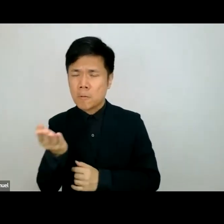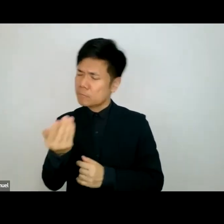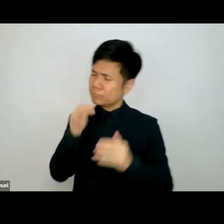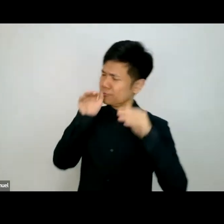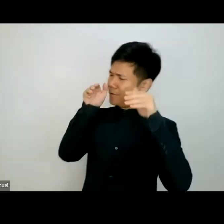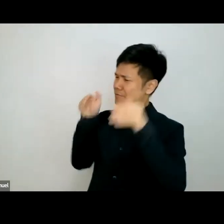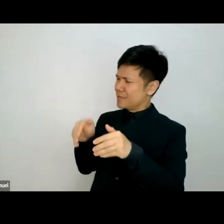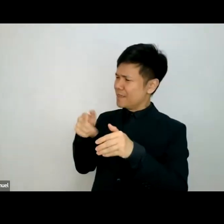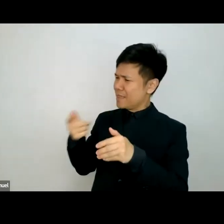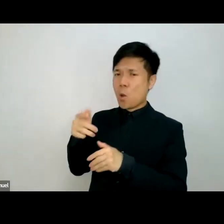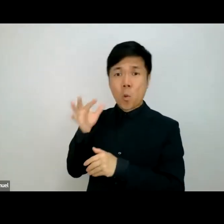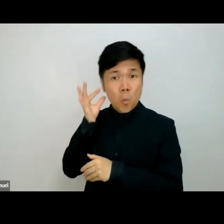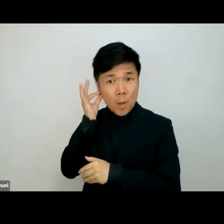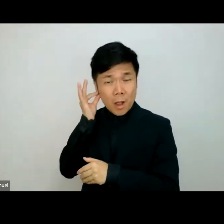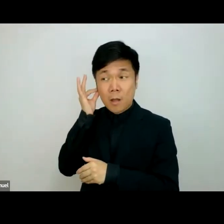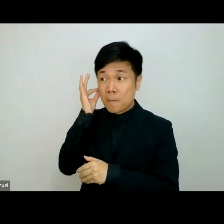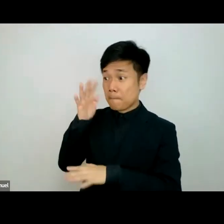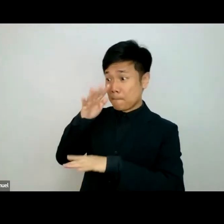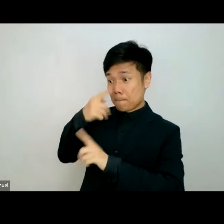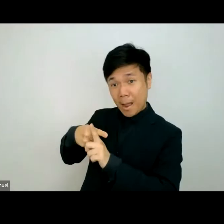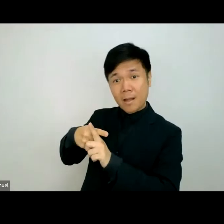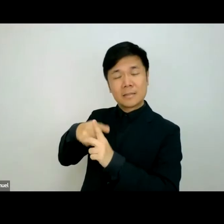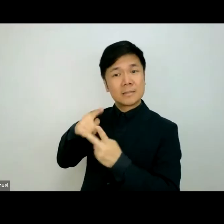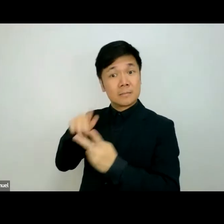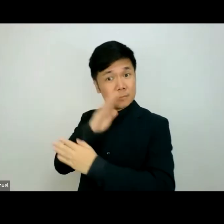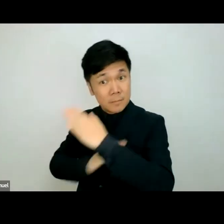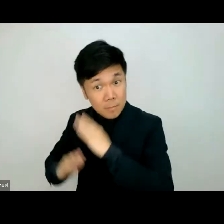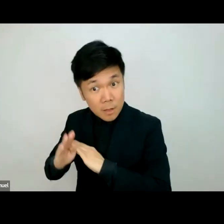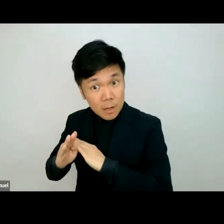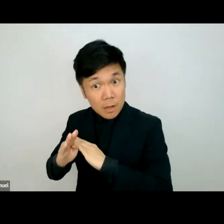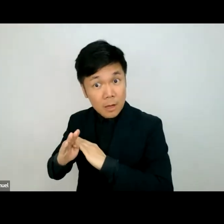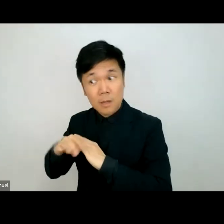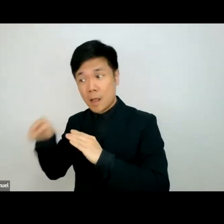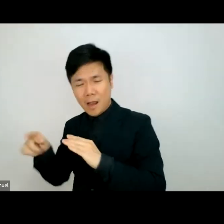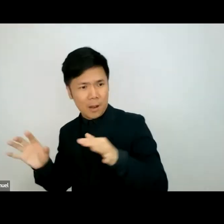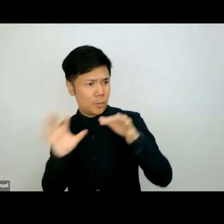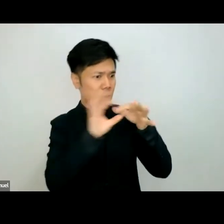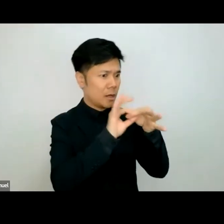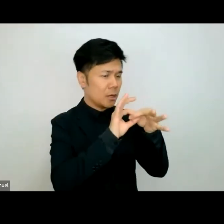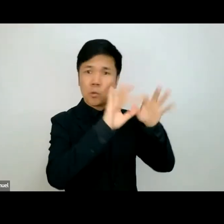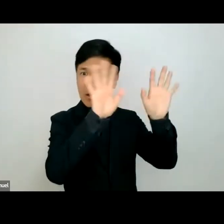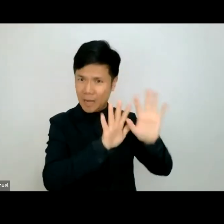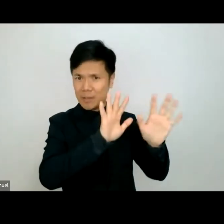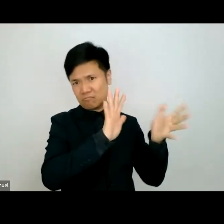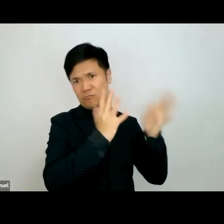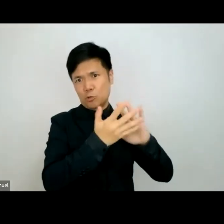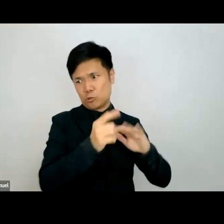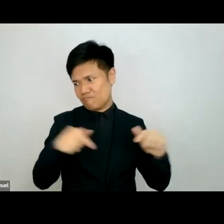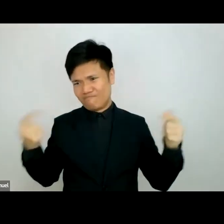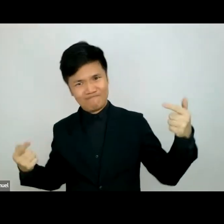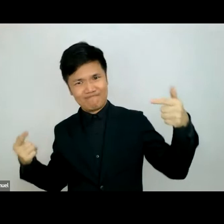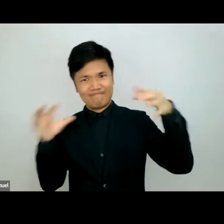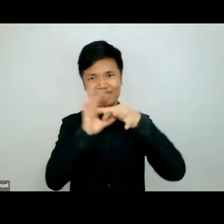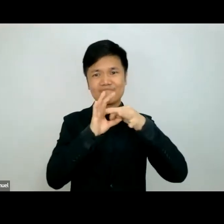du changement climatique sur les femmes et les filles? Pas assez, je crois. C'est pour cela que cet événement est si important.